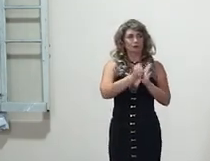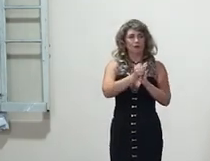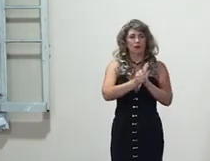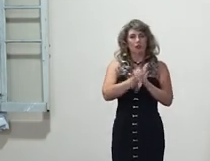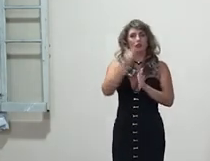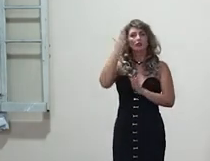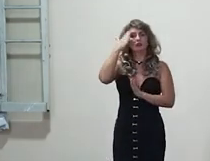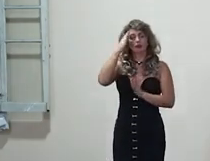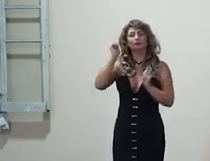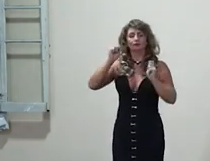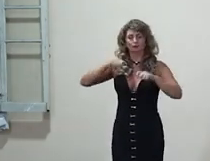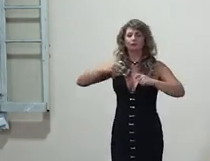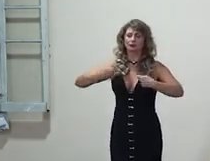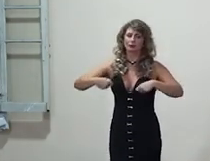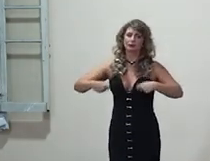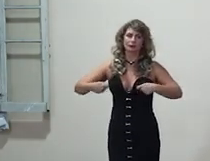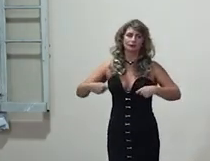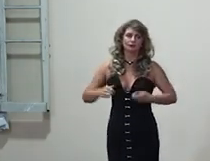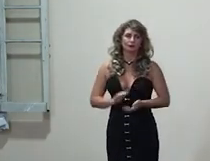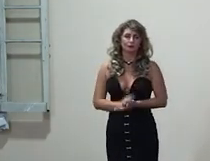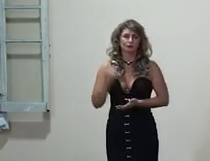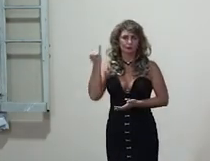que isso é necessário.